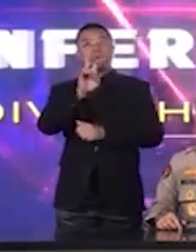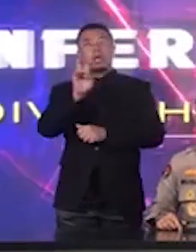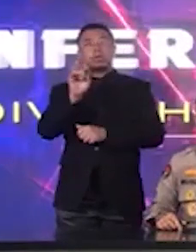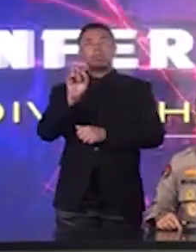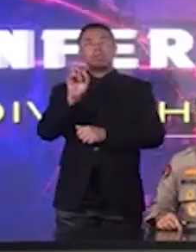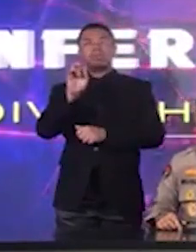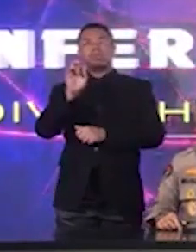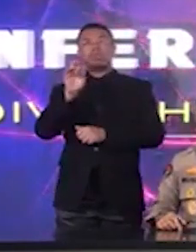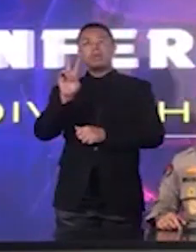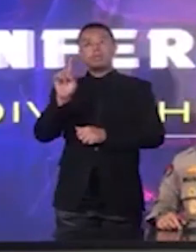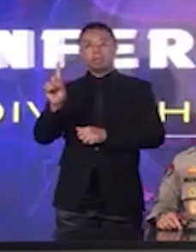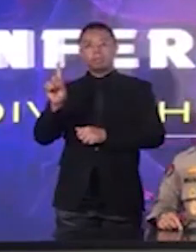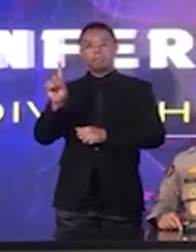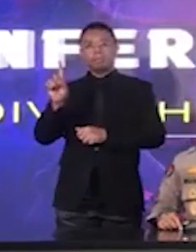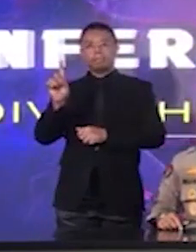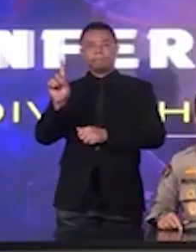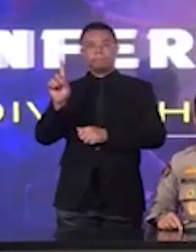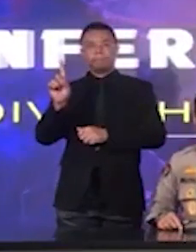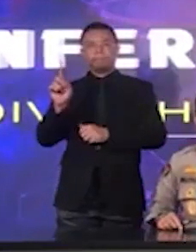Agustus 2021.